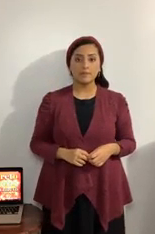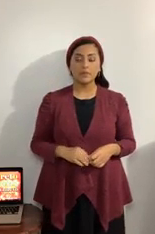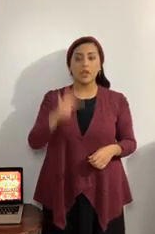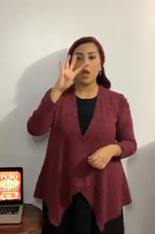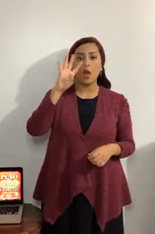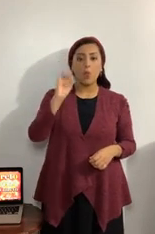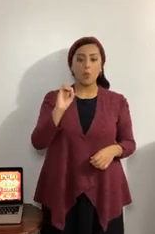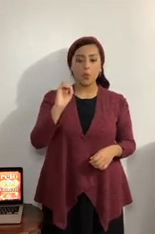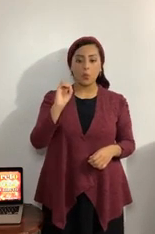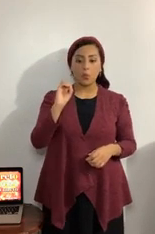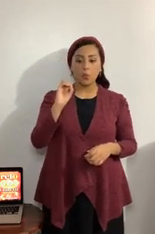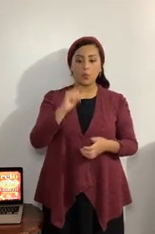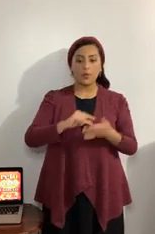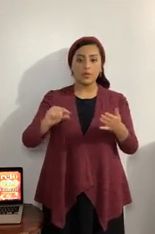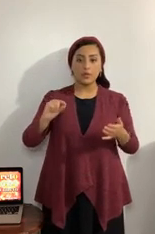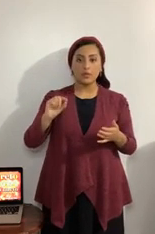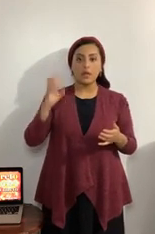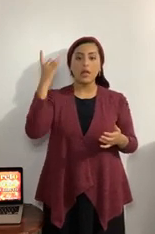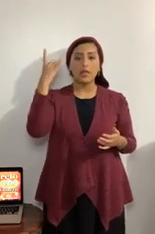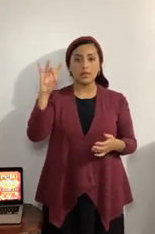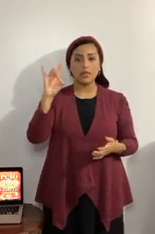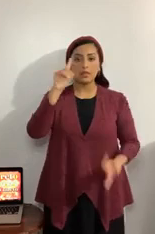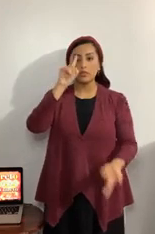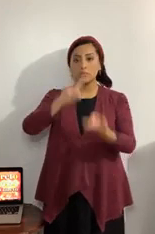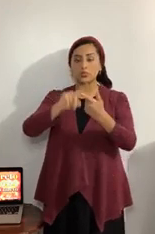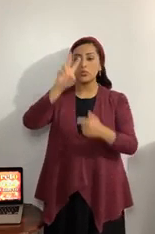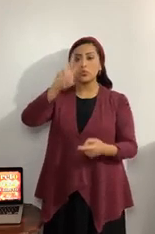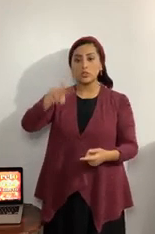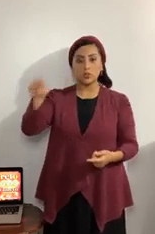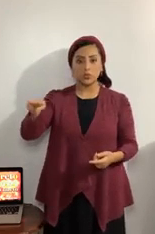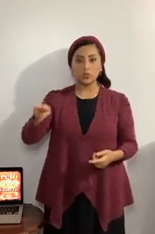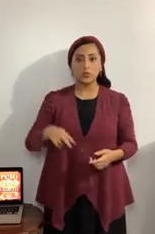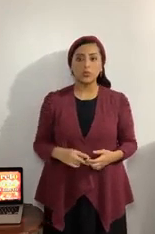40, verso 18 al 22.